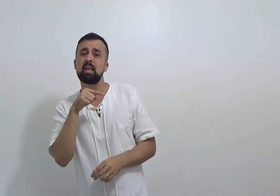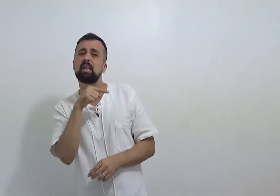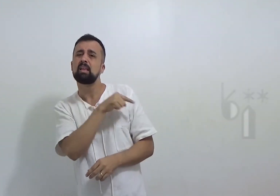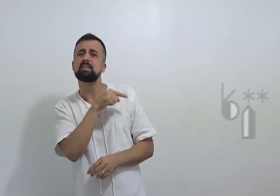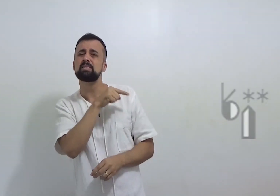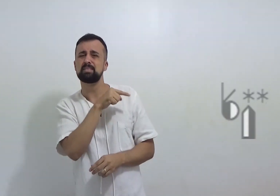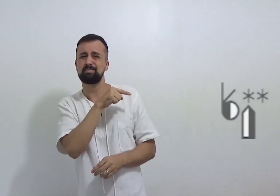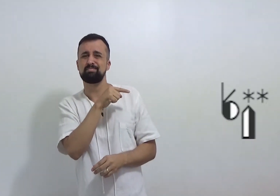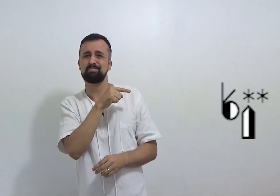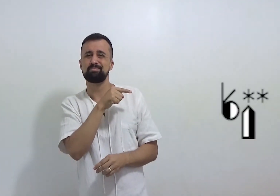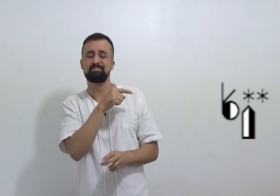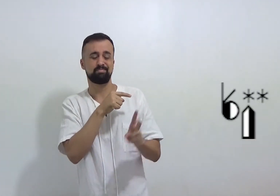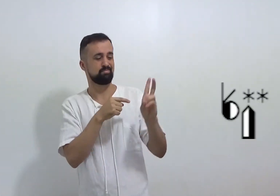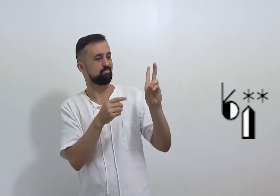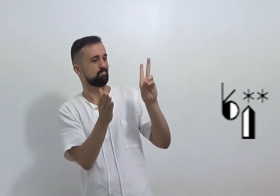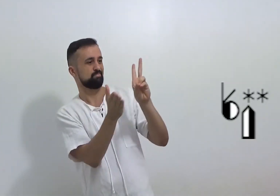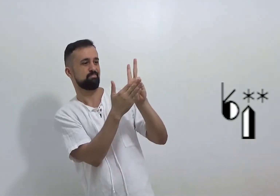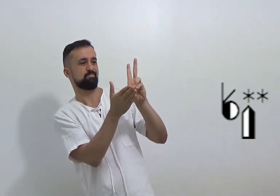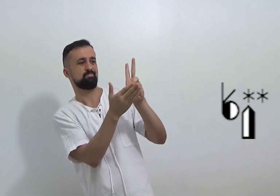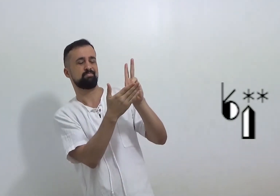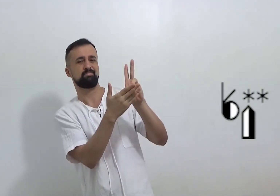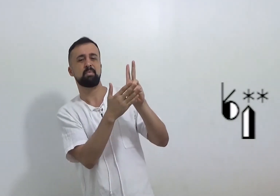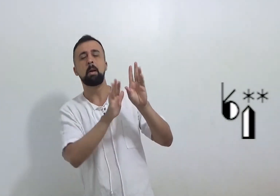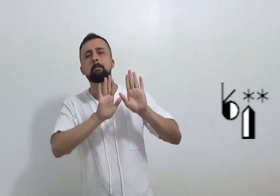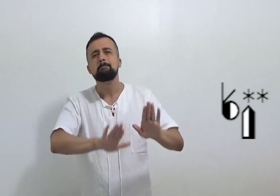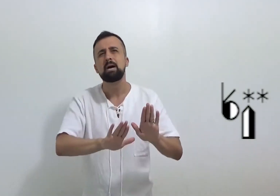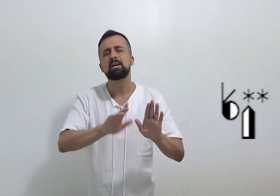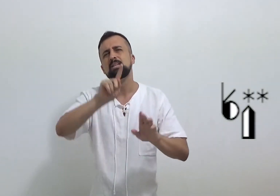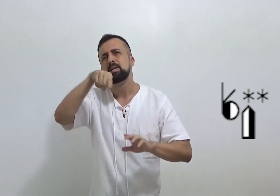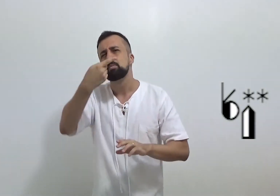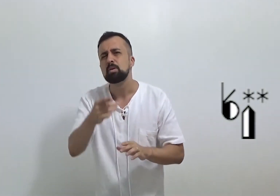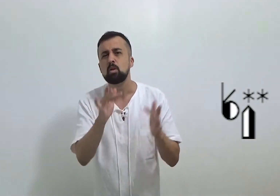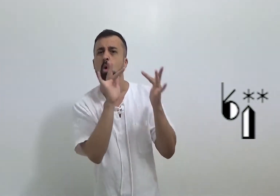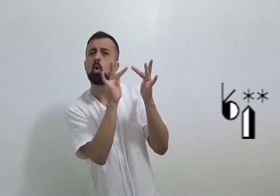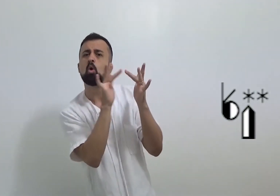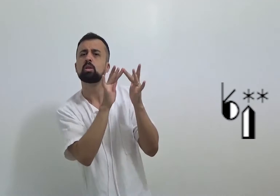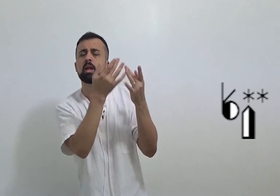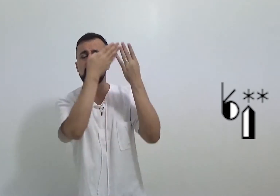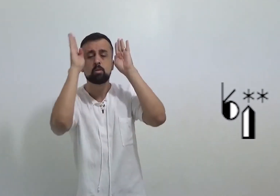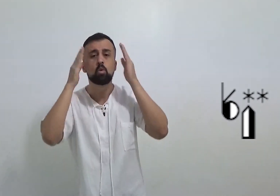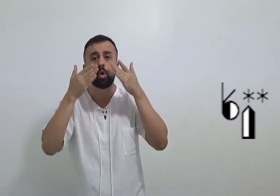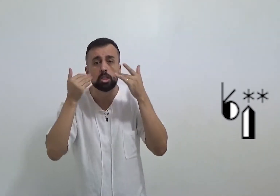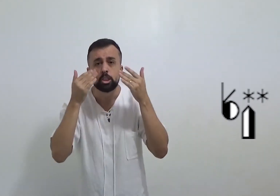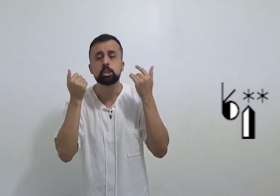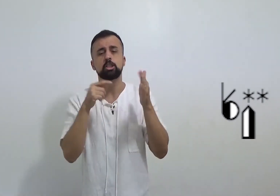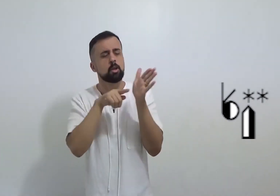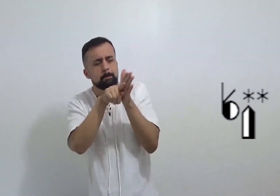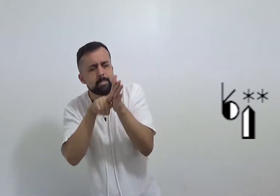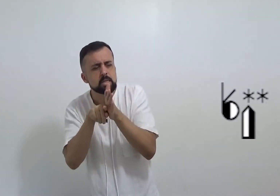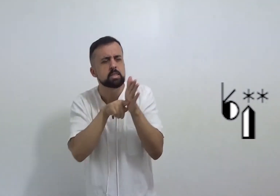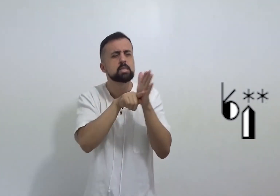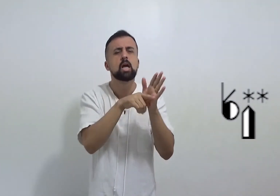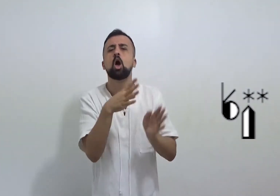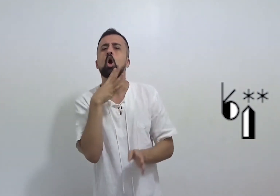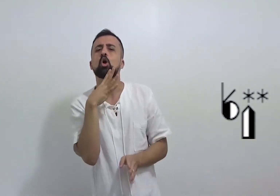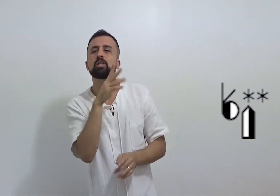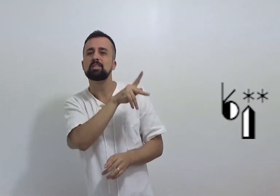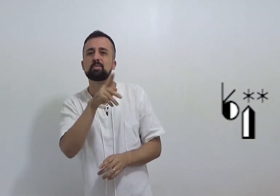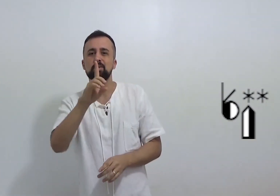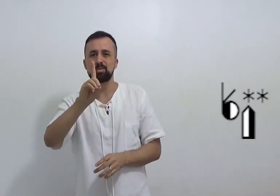Antes eu usava sempre este sinal, mas depois de contato com pessoas indígenas,